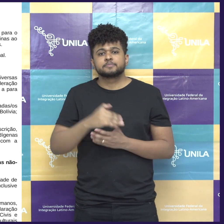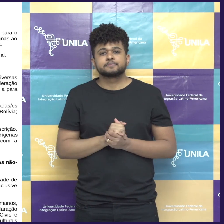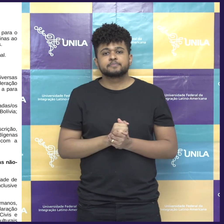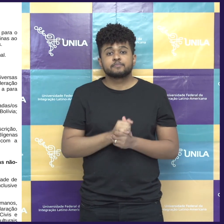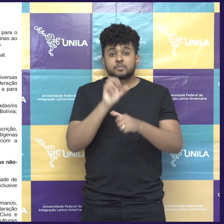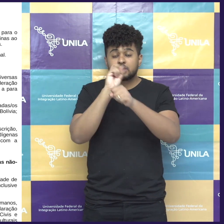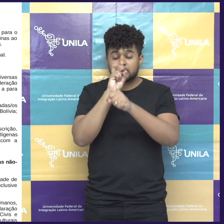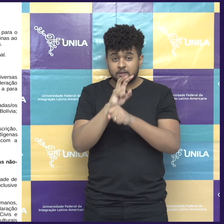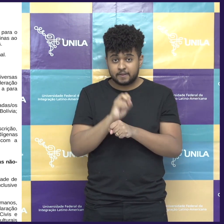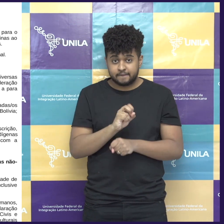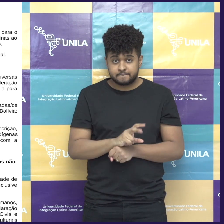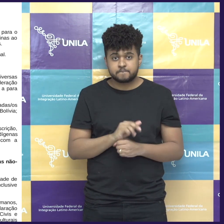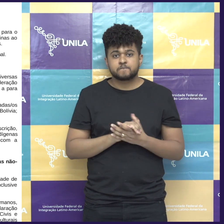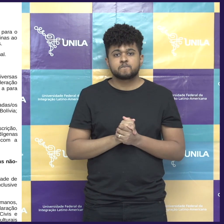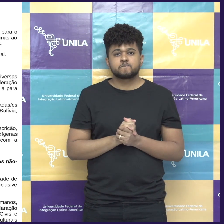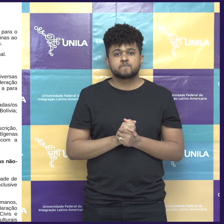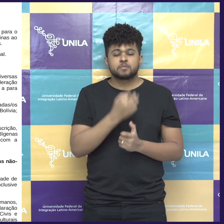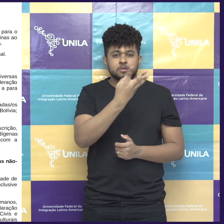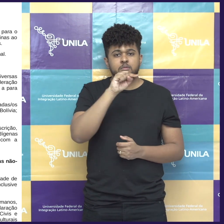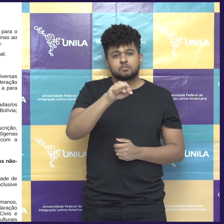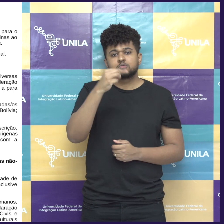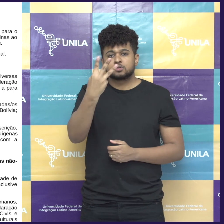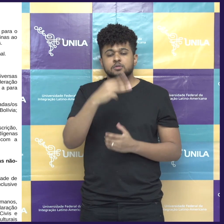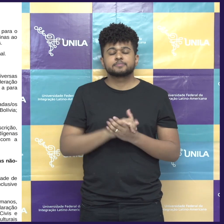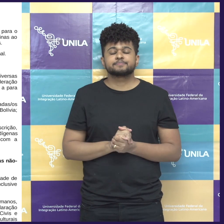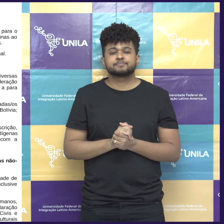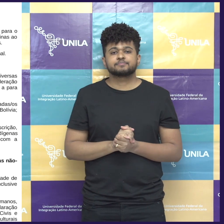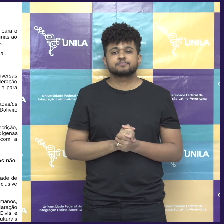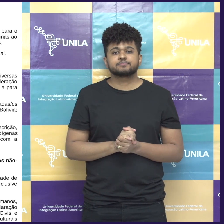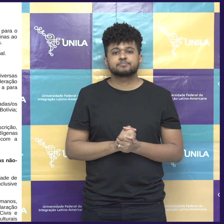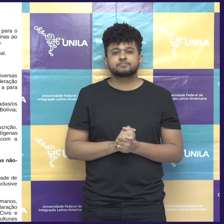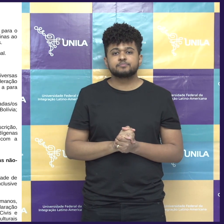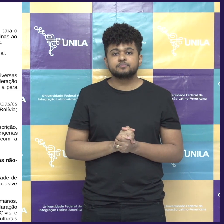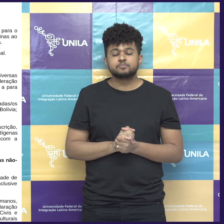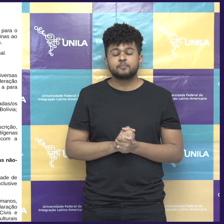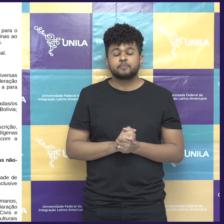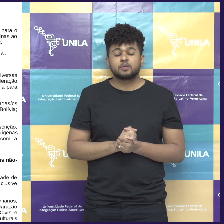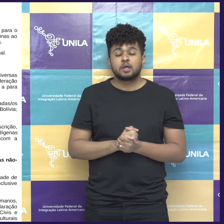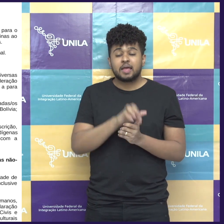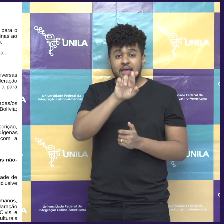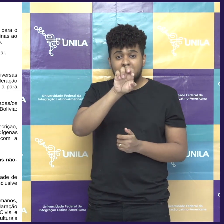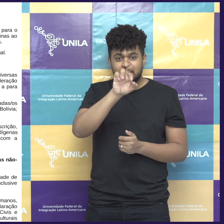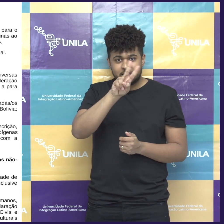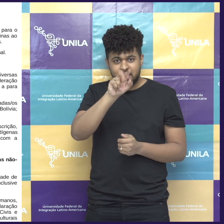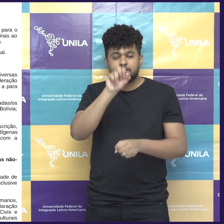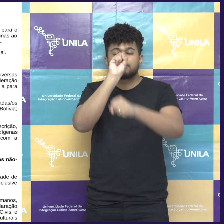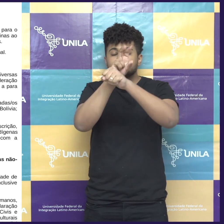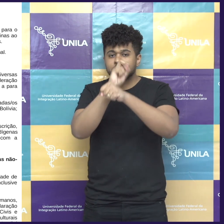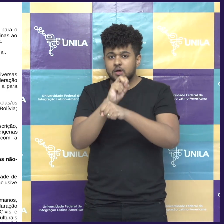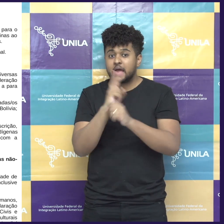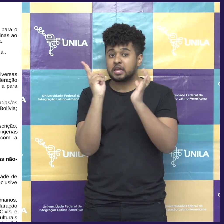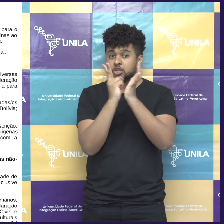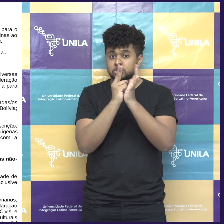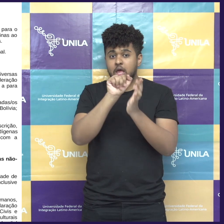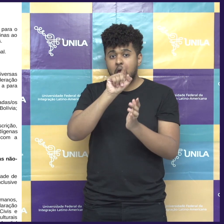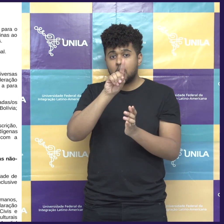Das vagas reservadas. 3.3. Da reserva de vagas para indígenas,